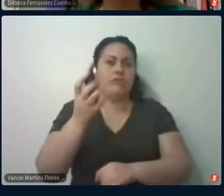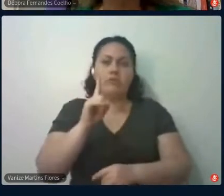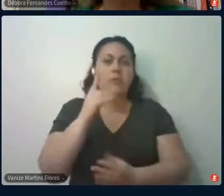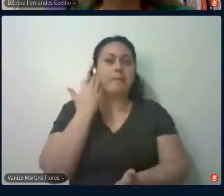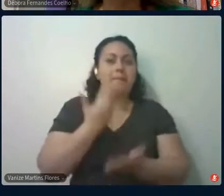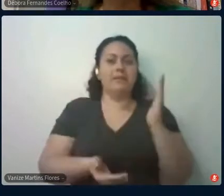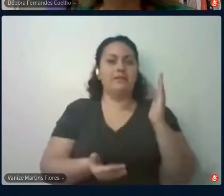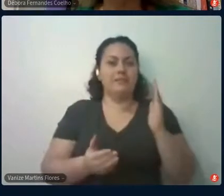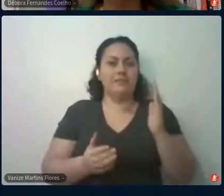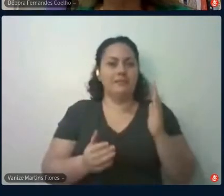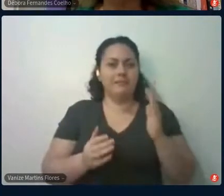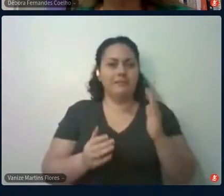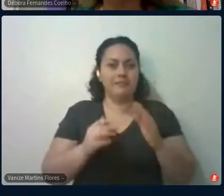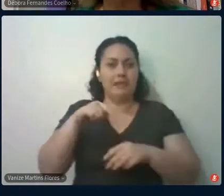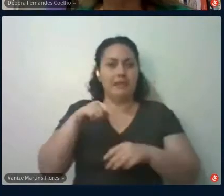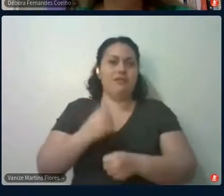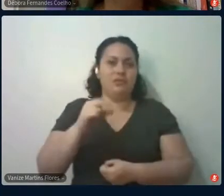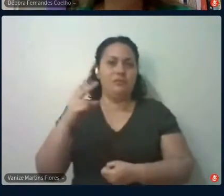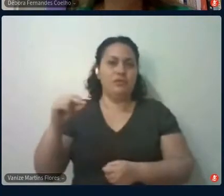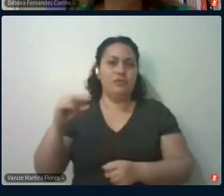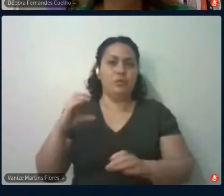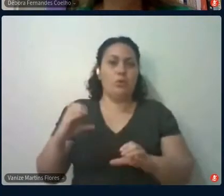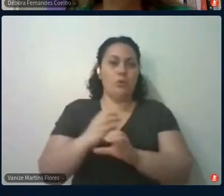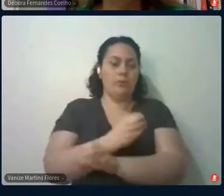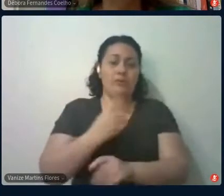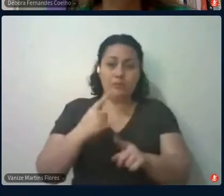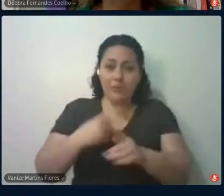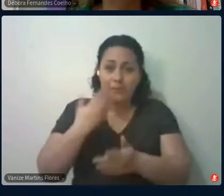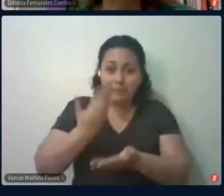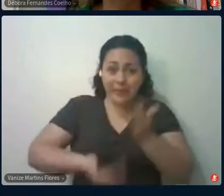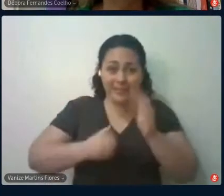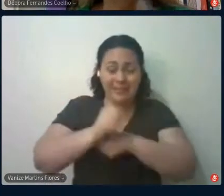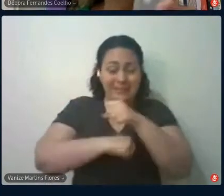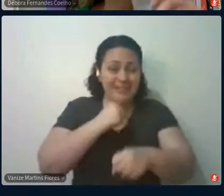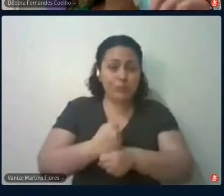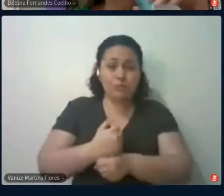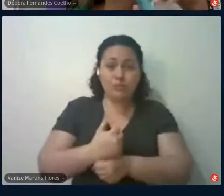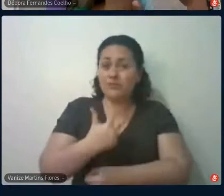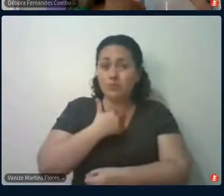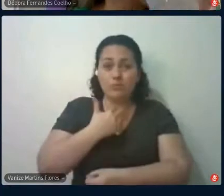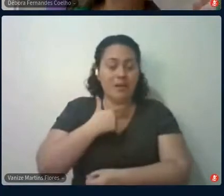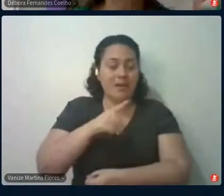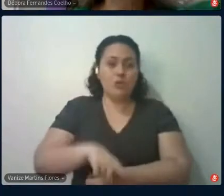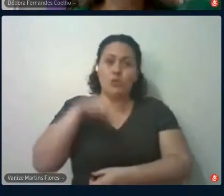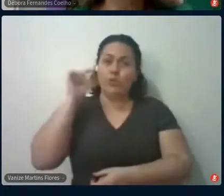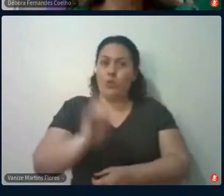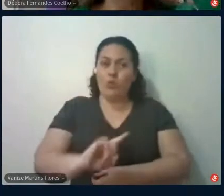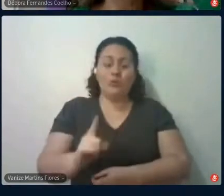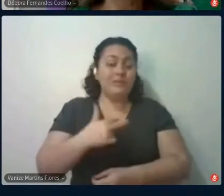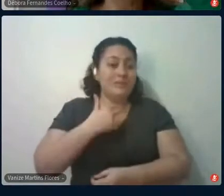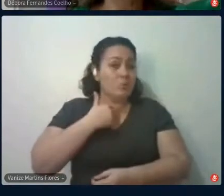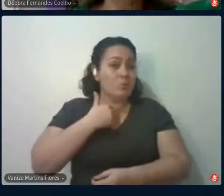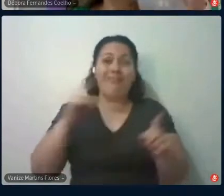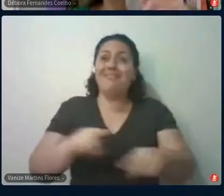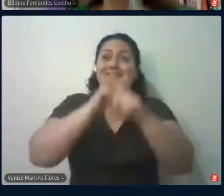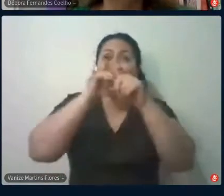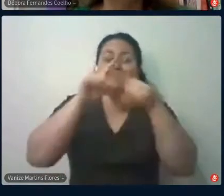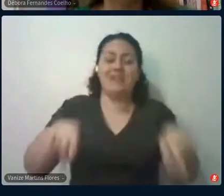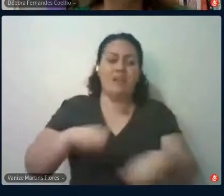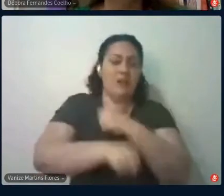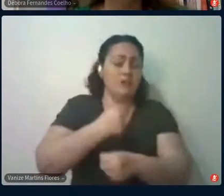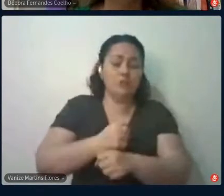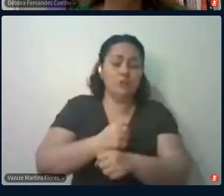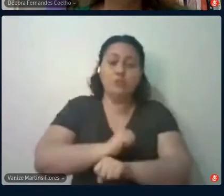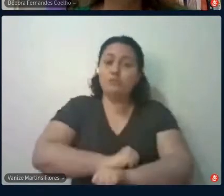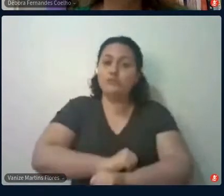porque perder o ano não é uma opção, a gente não tem a opção de cancelar o ano, por exemplo, isso não existe, porque